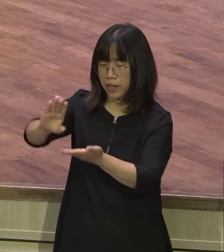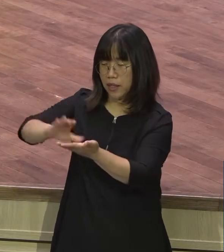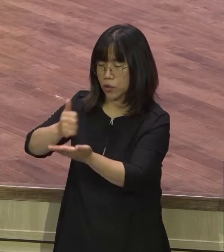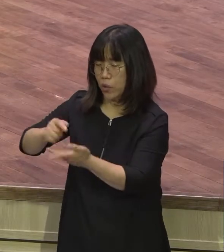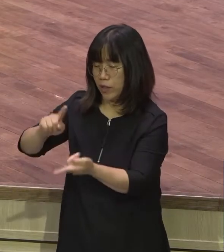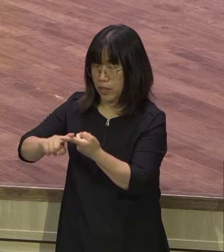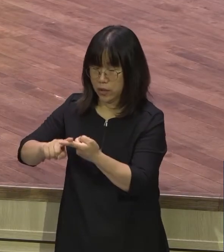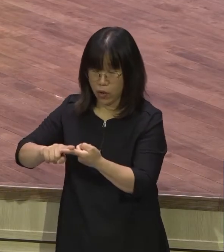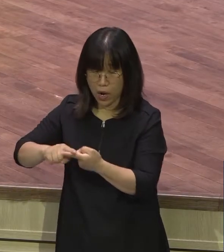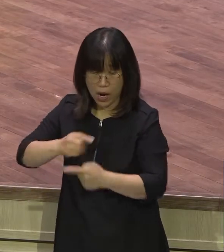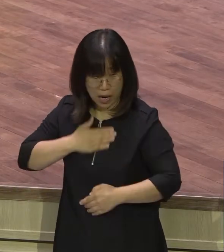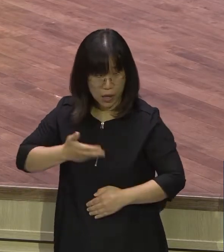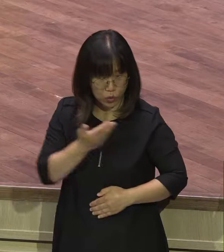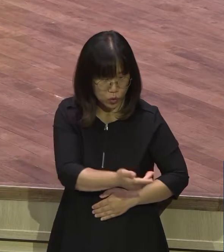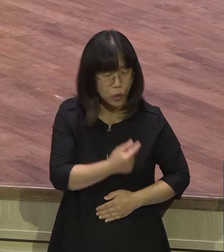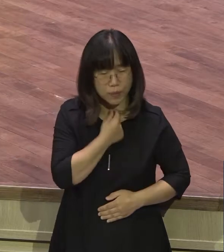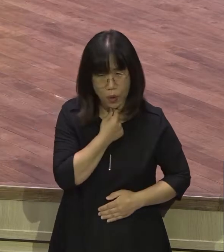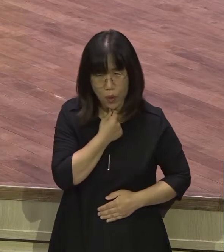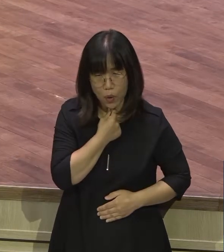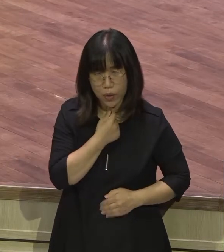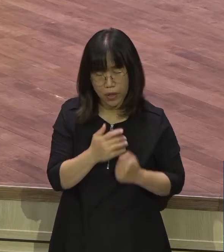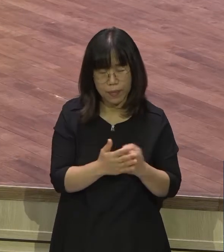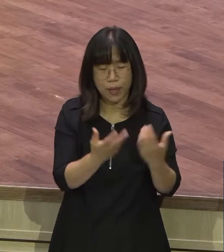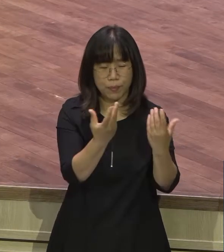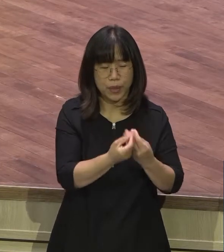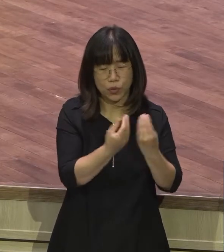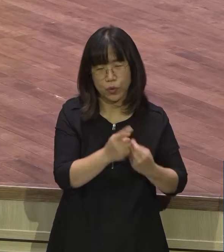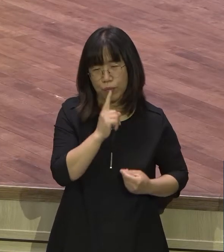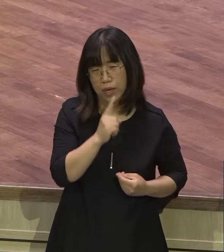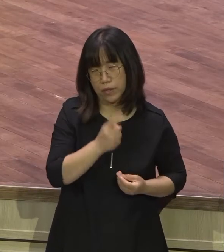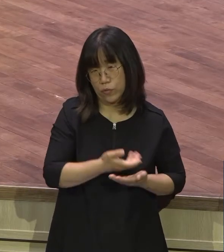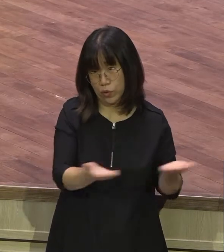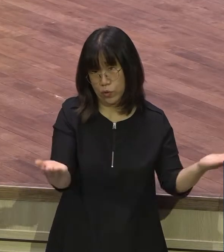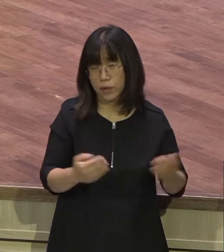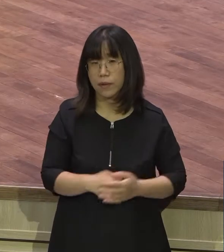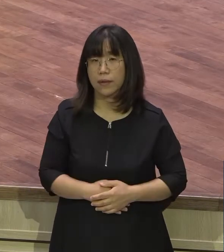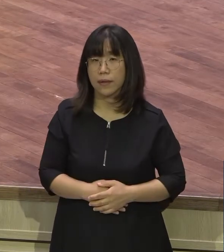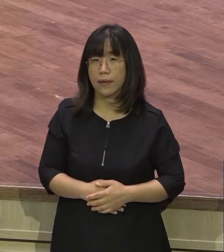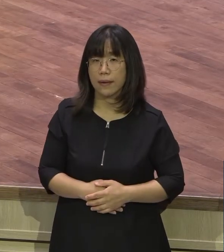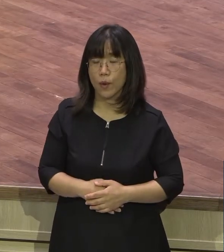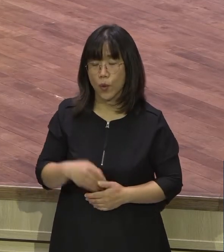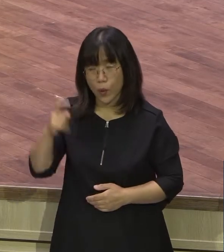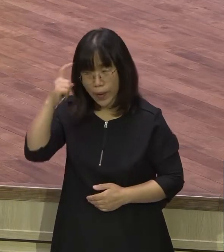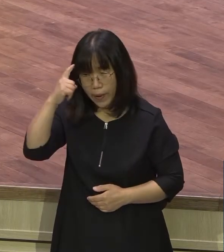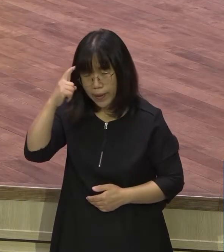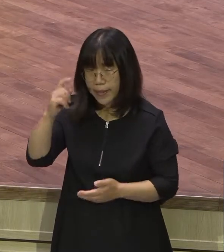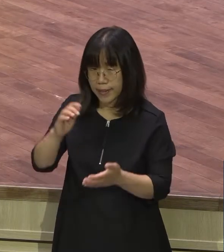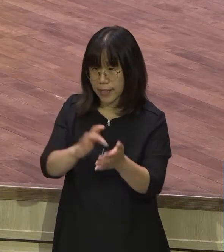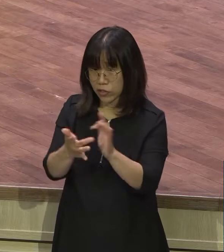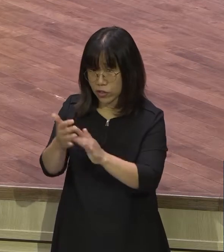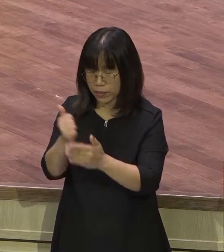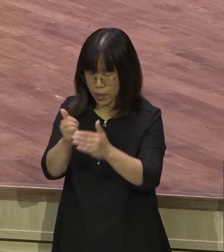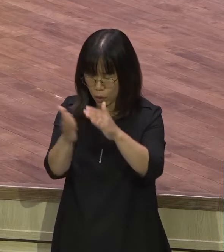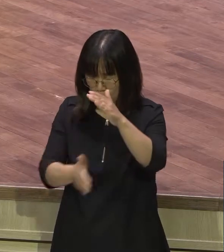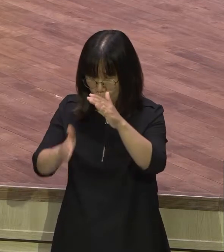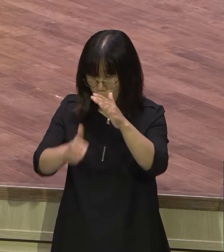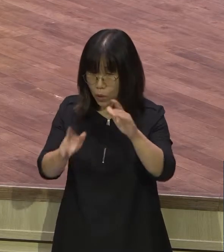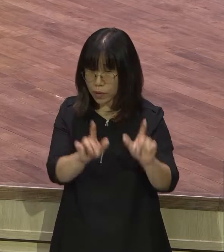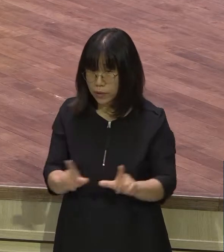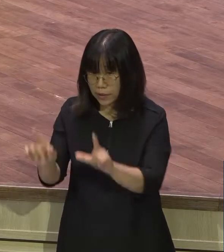가르치기 위해서 과정적으로 필요했던 것이다. 무엇보다도 예수님의 공생의 타임 스케줄이